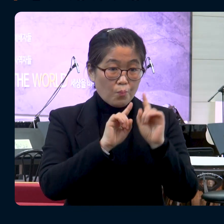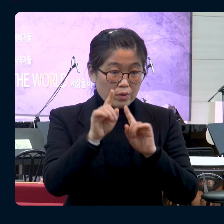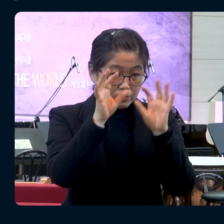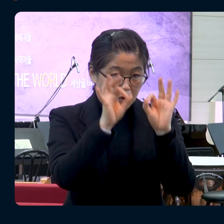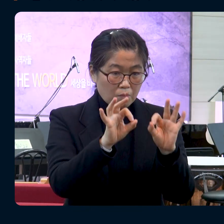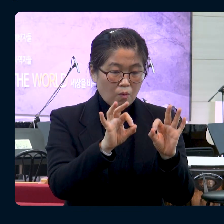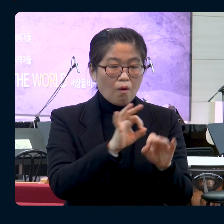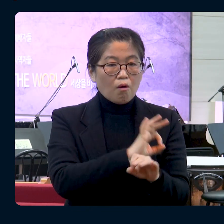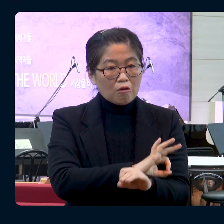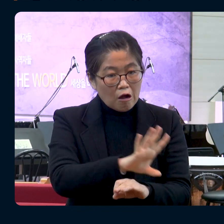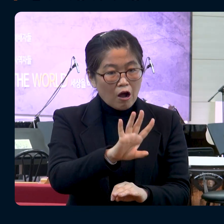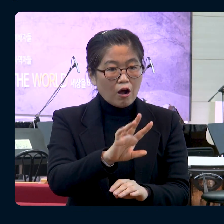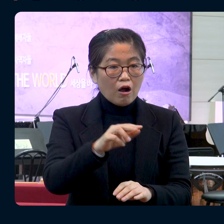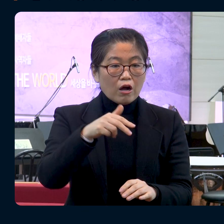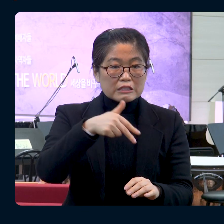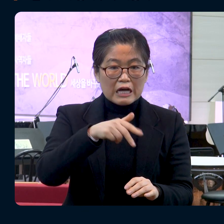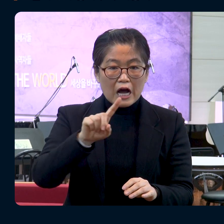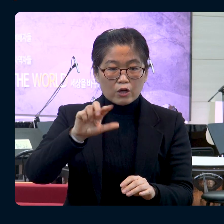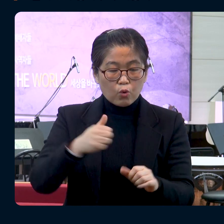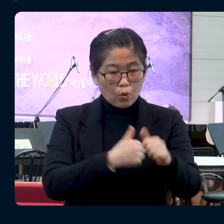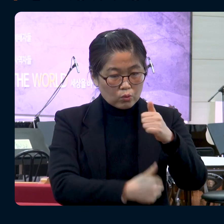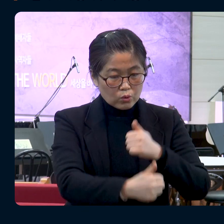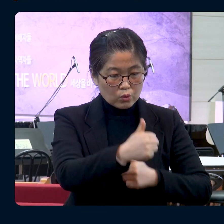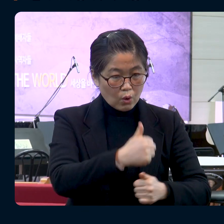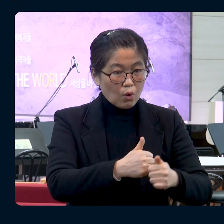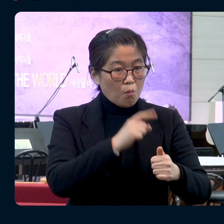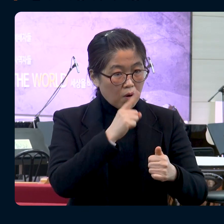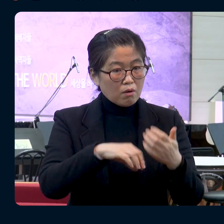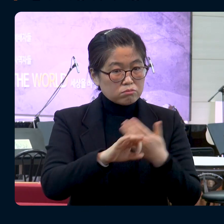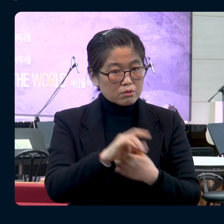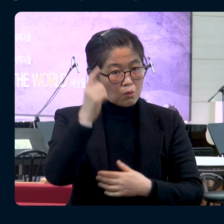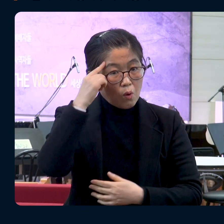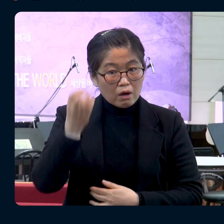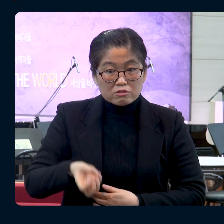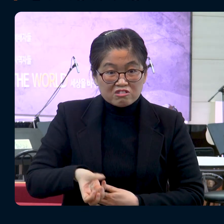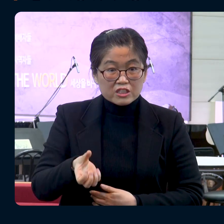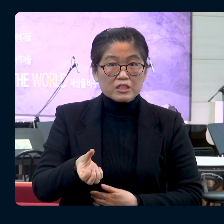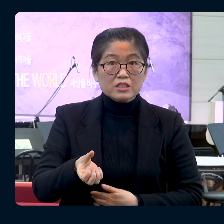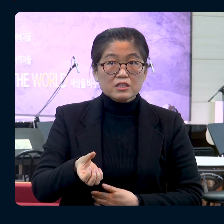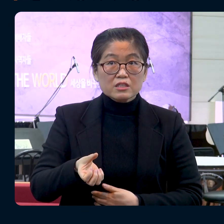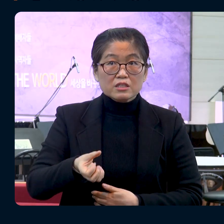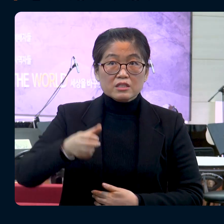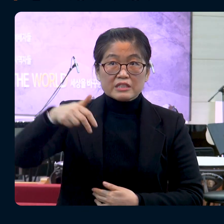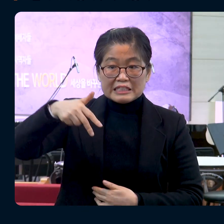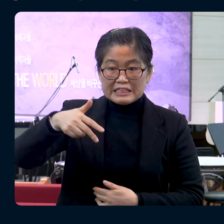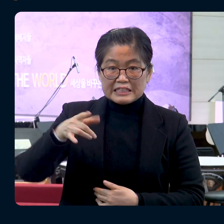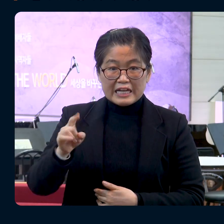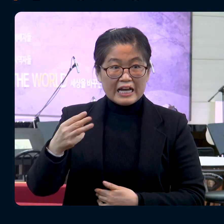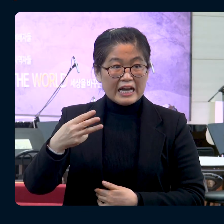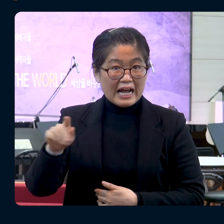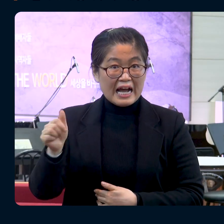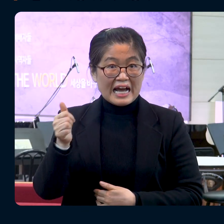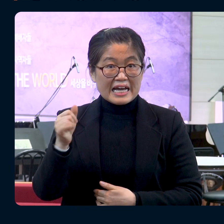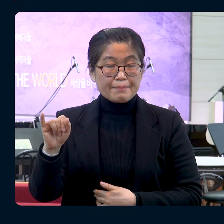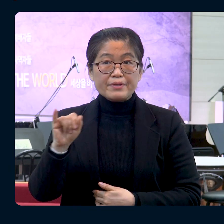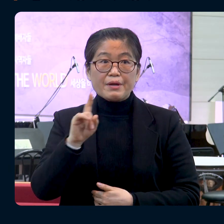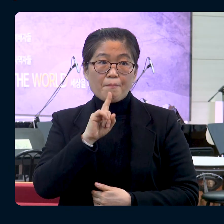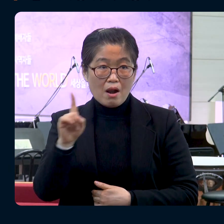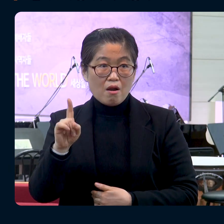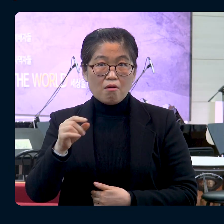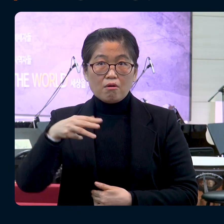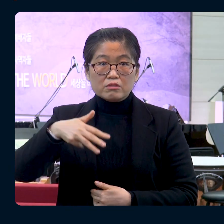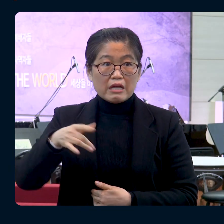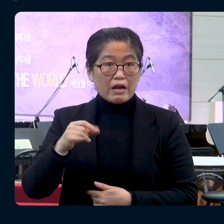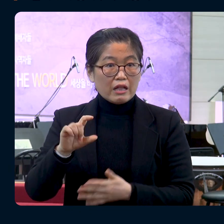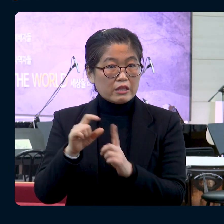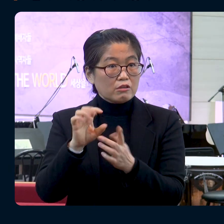말씀에서 그렇다면 그냥 자손이라고 말하지 않고 굳이 씨, 즉 히브리어로 제라란 말이죠. 그 단어를 쓴